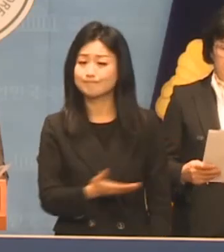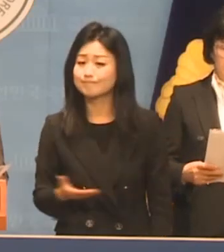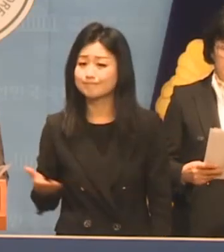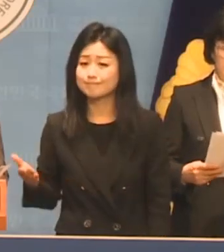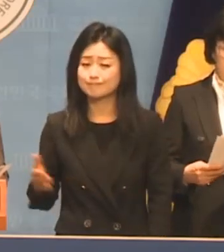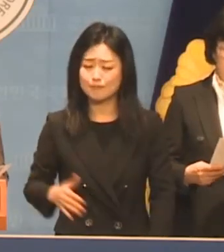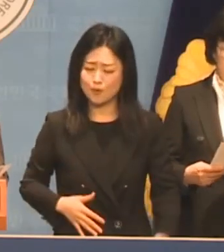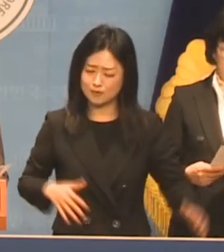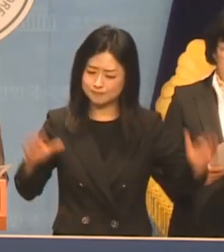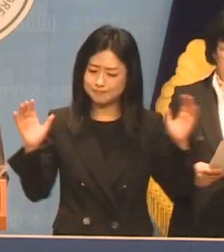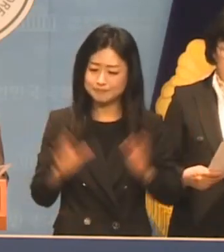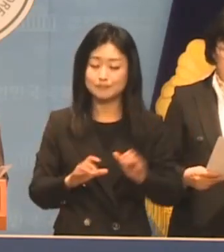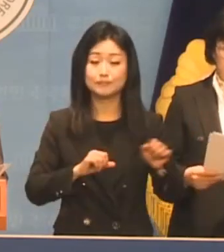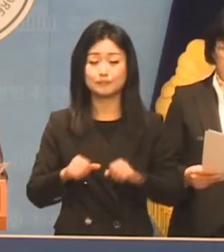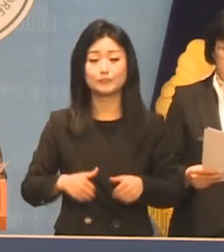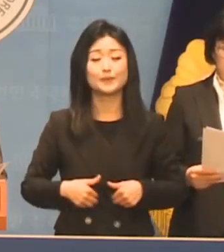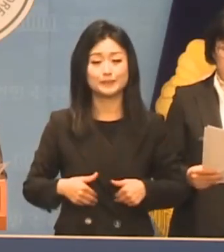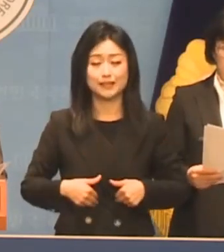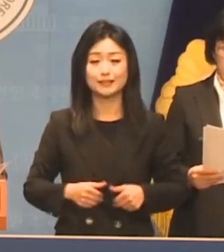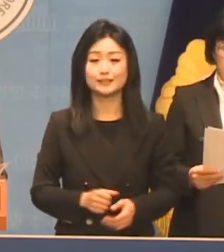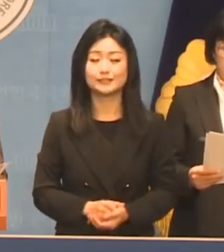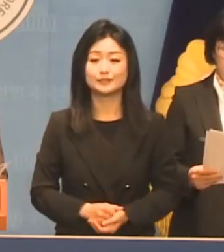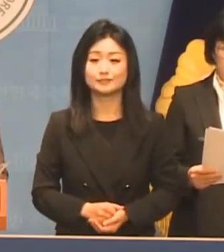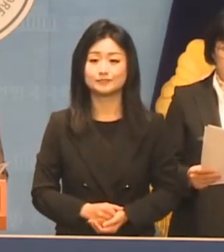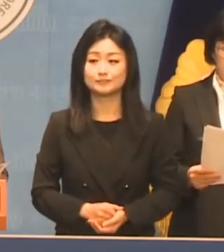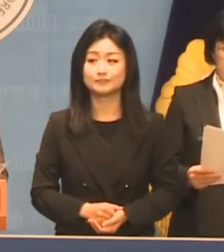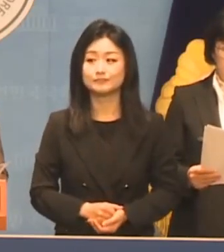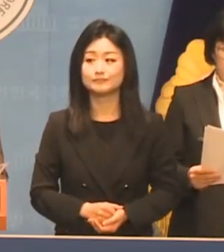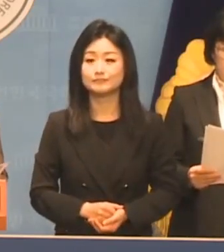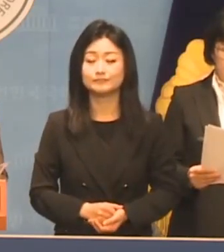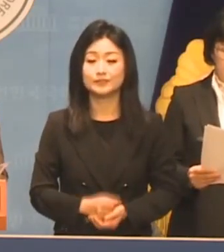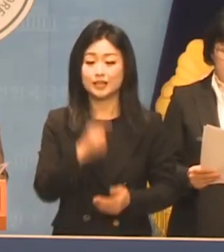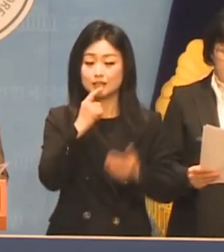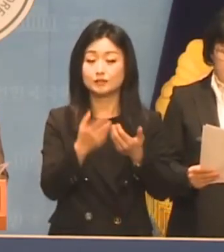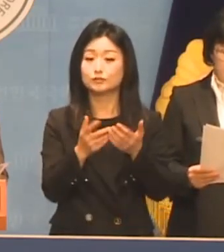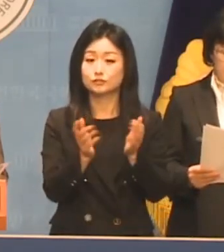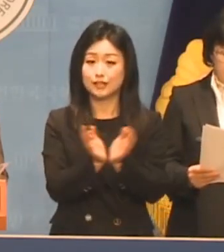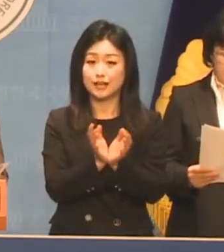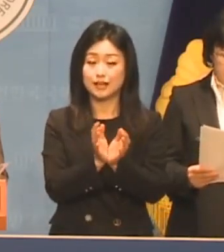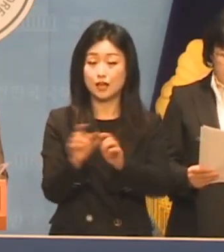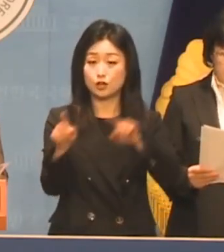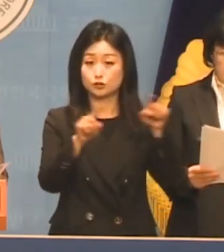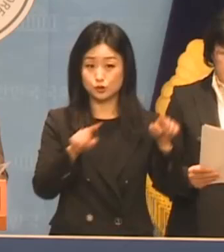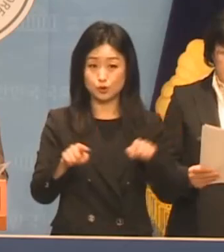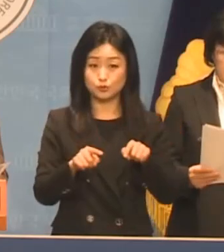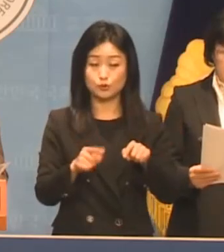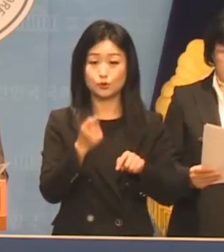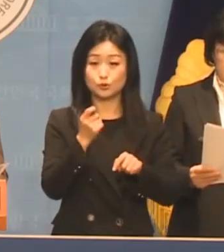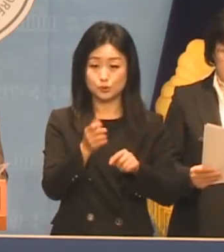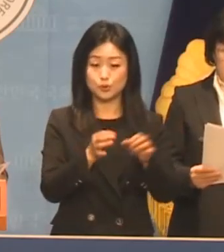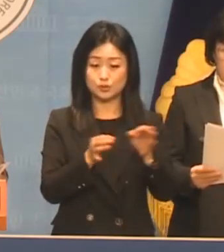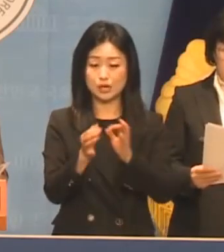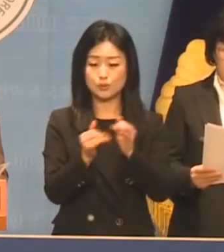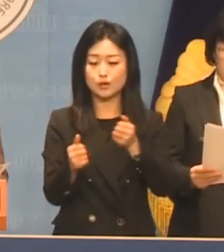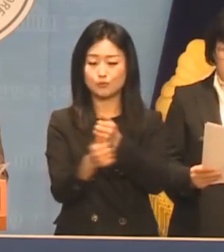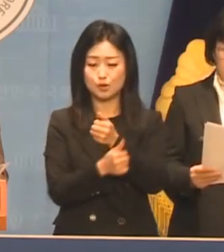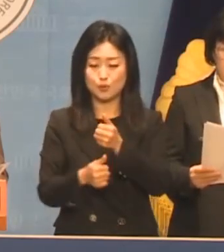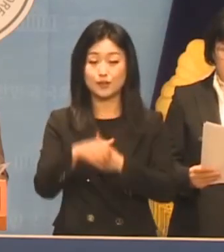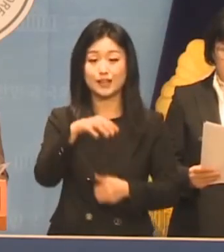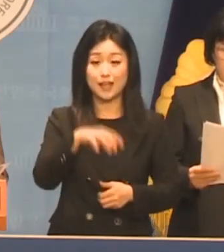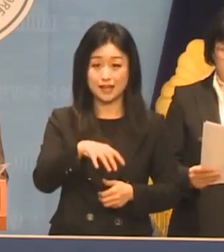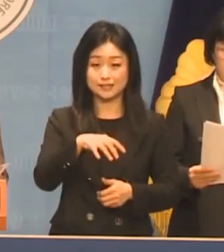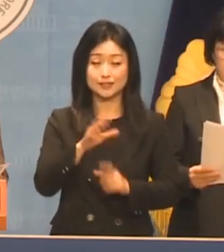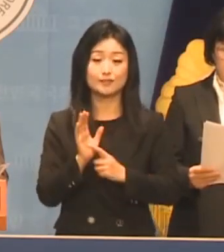모두 함께 나서야 합니다. 이에 더불어민주당 전국소상공인위원회는 다음과